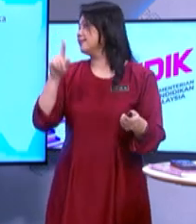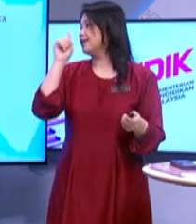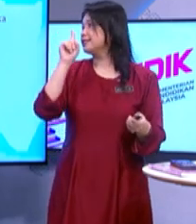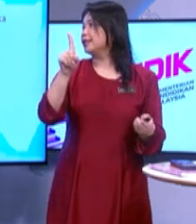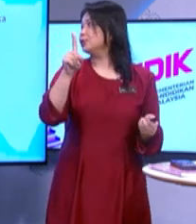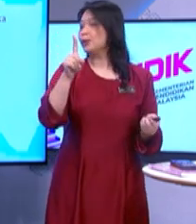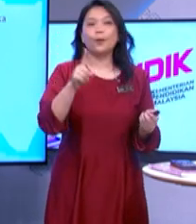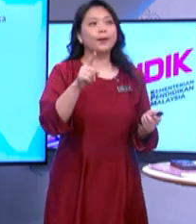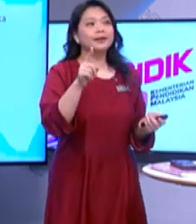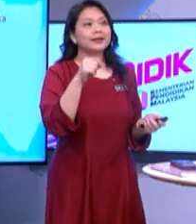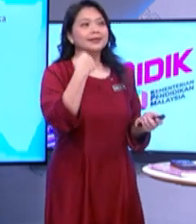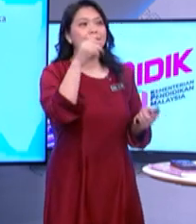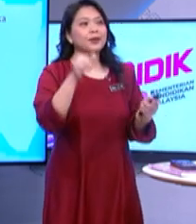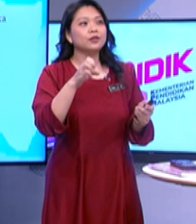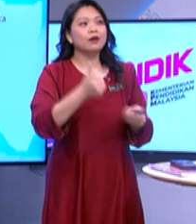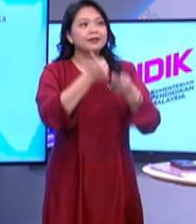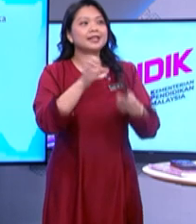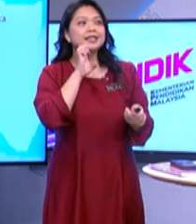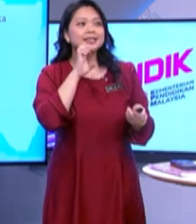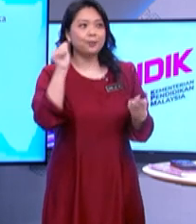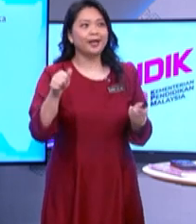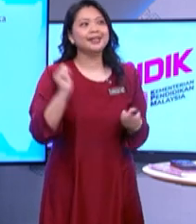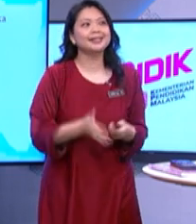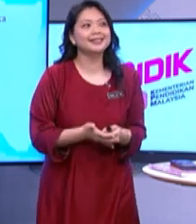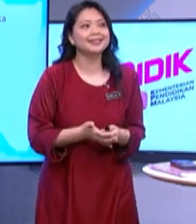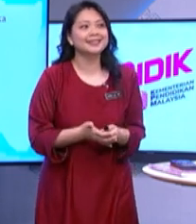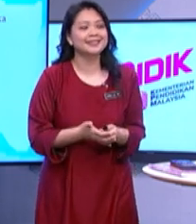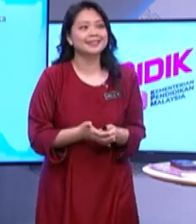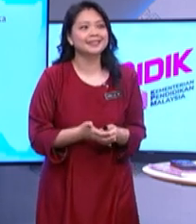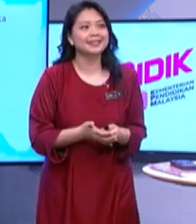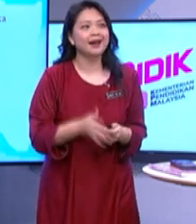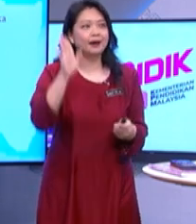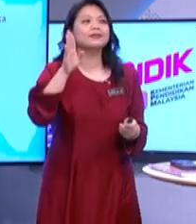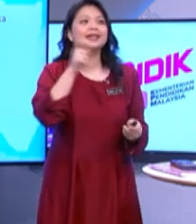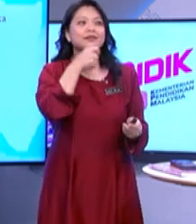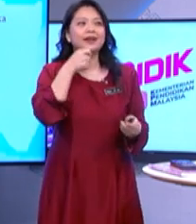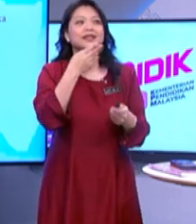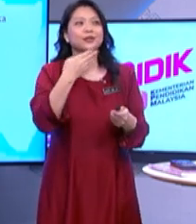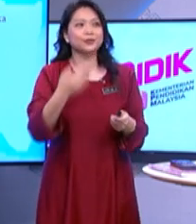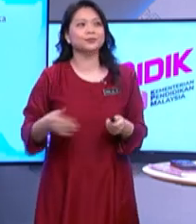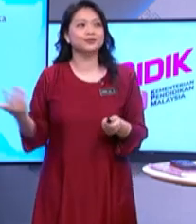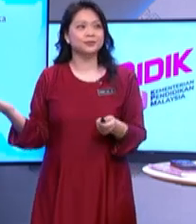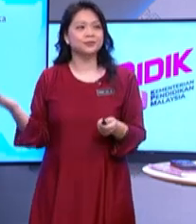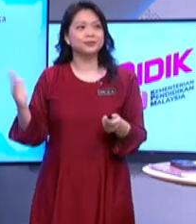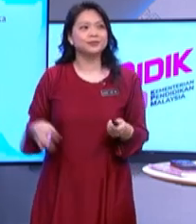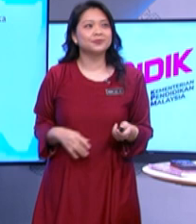12341 siapa Boleh tolong n boleh bab3 think you Meghan